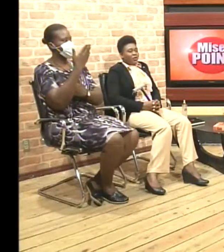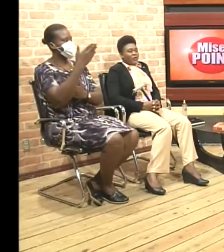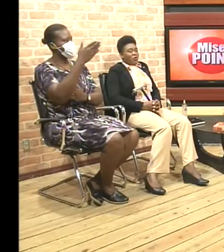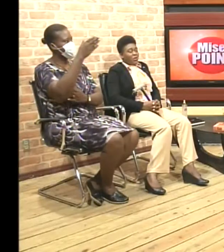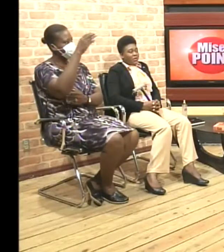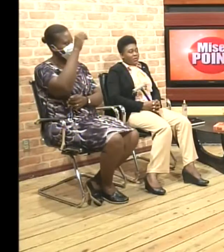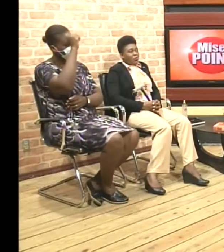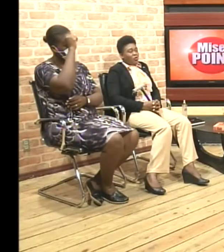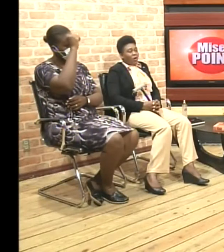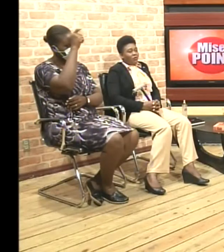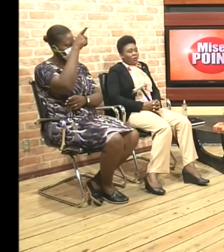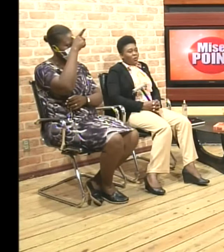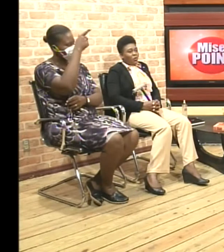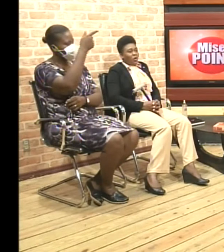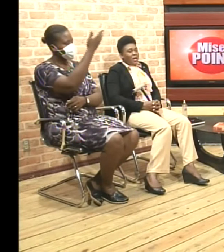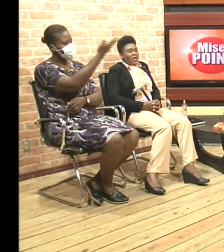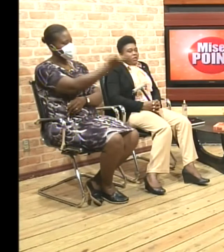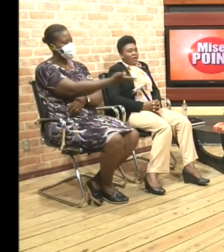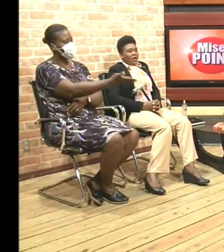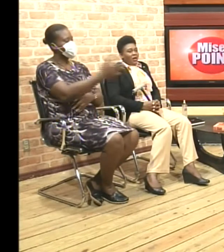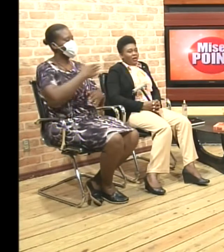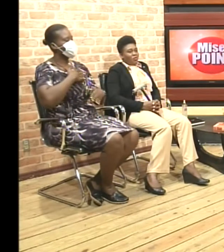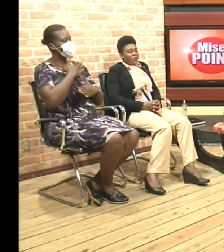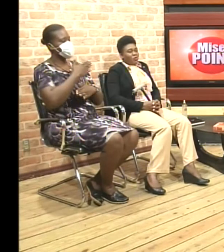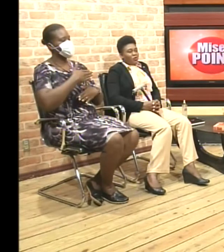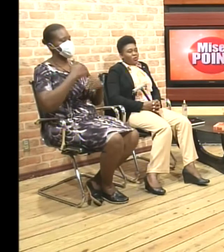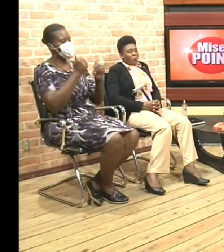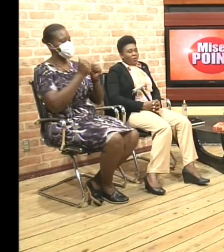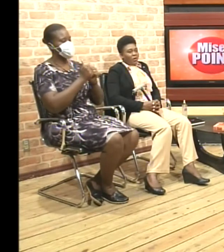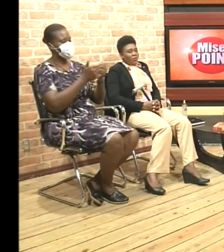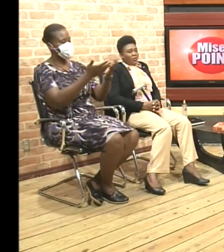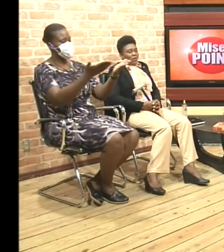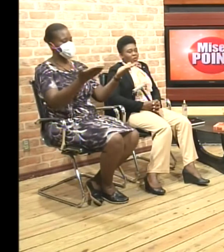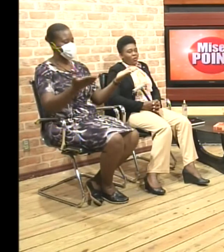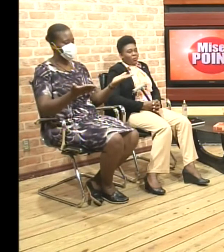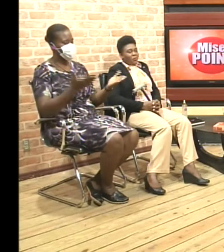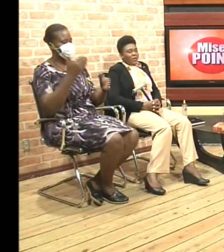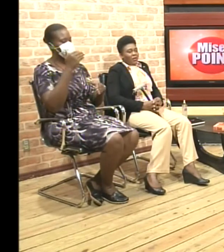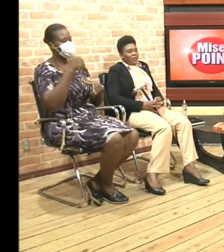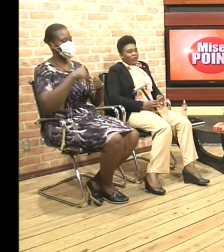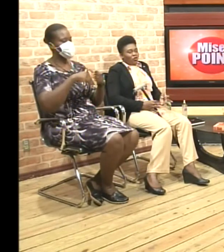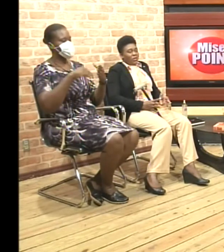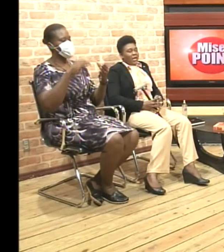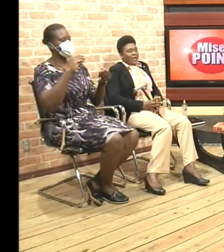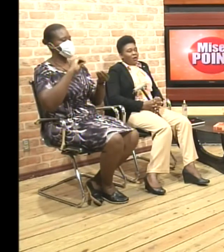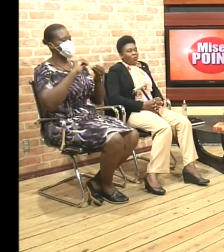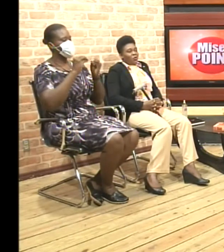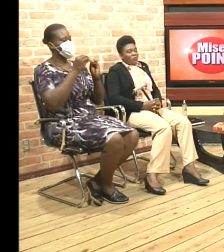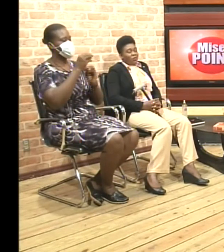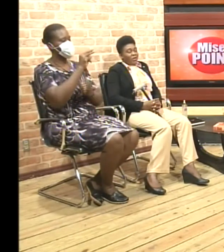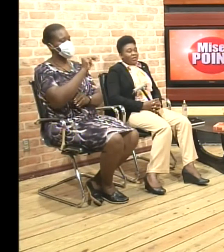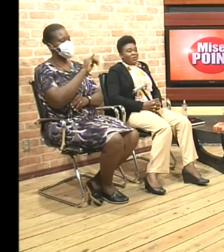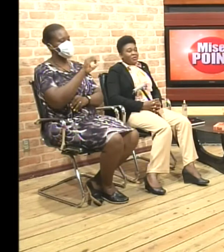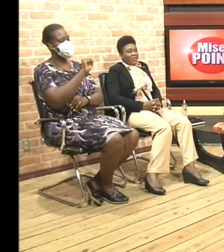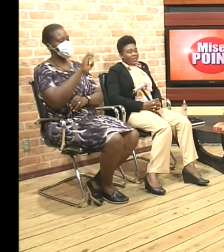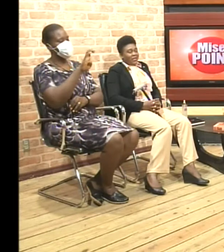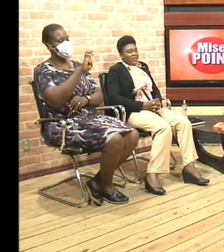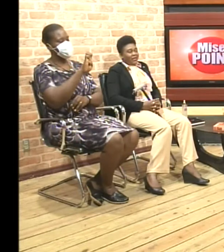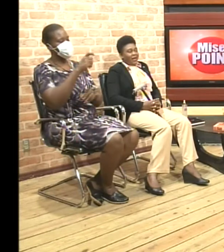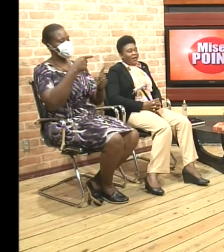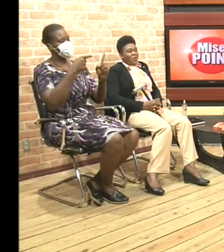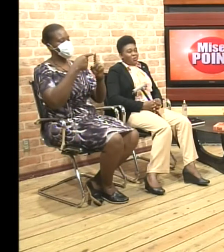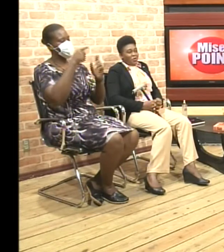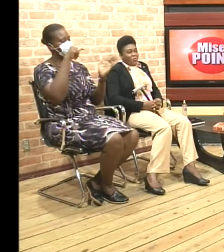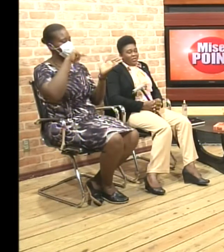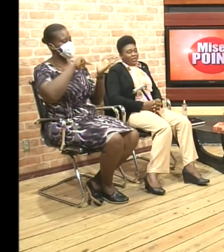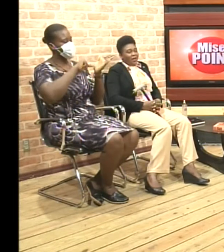Donc c'est un plaisir pour nous avec vous dans l'émission mise au point côté que je dis à la recevoir ma titre de secrétaire